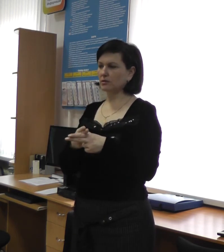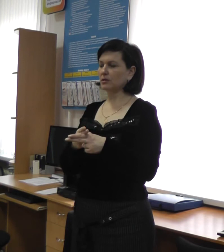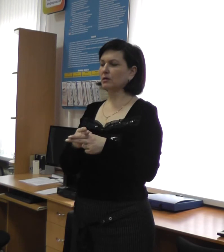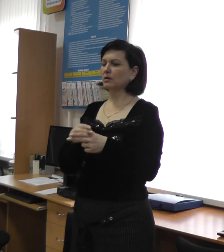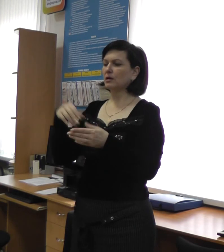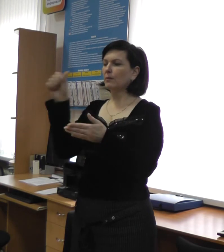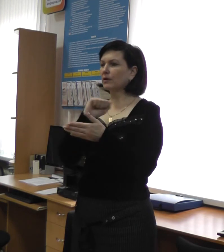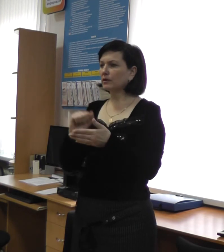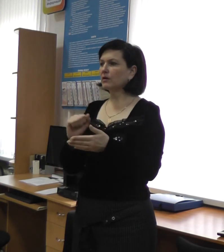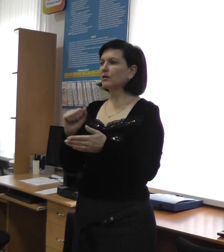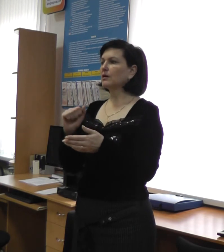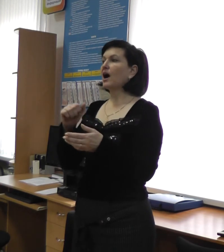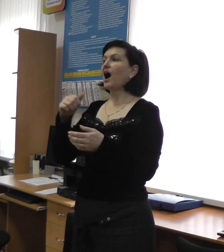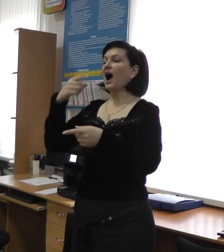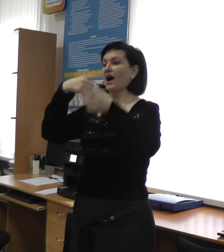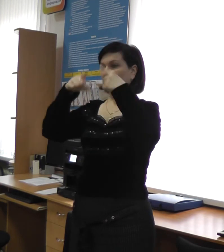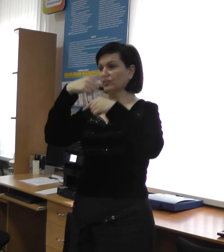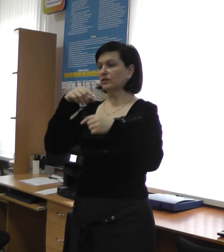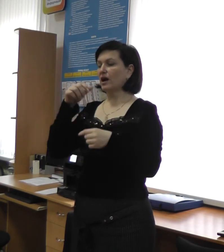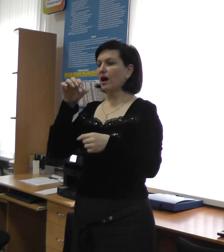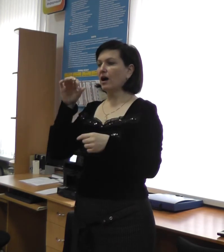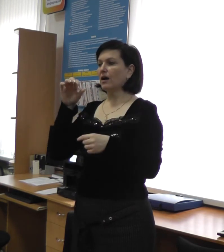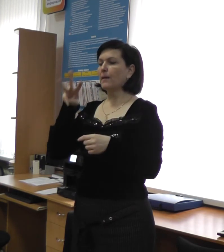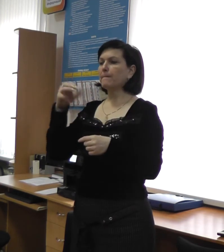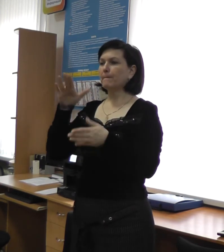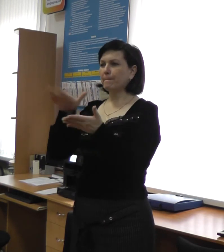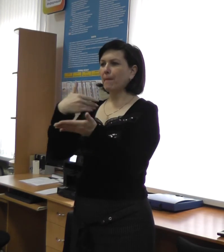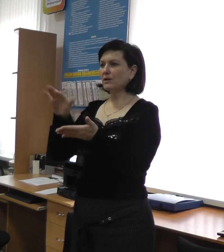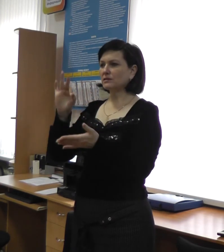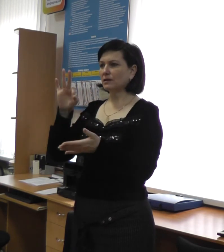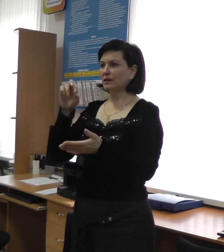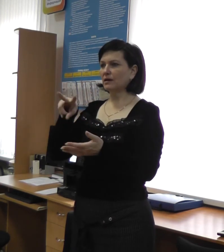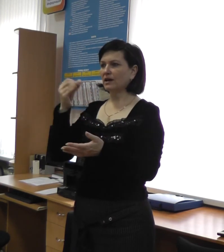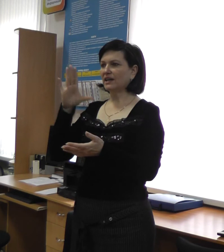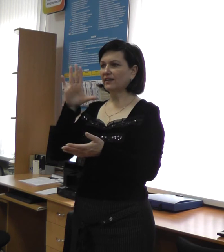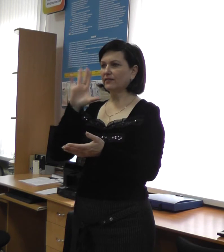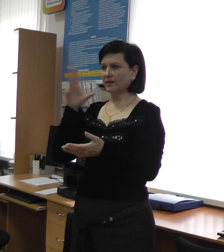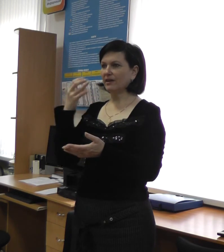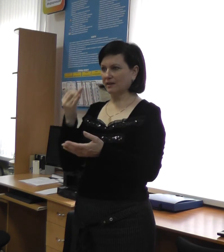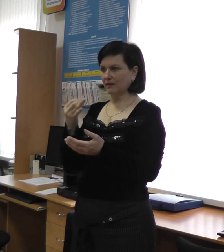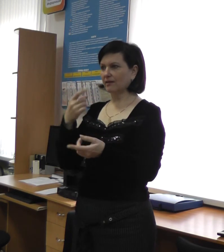полироли, оливковое масло и другие пищевые продукты.